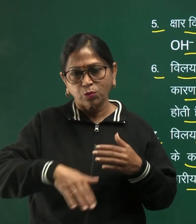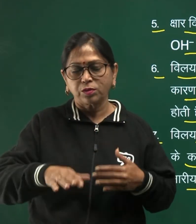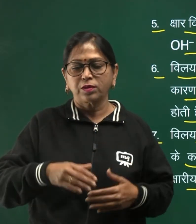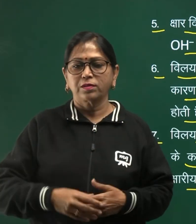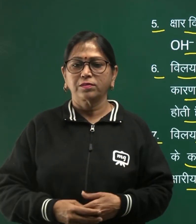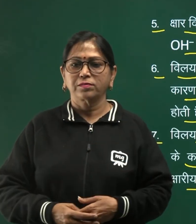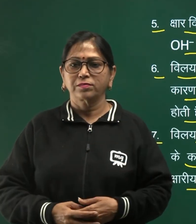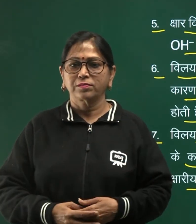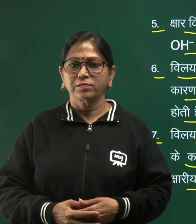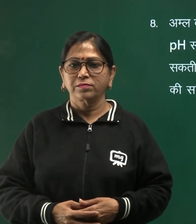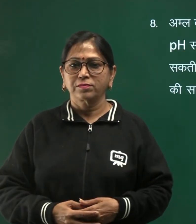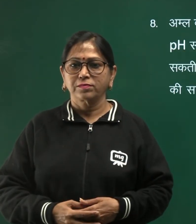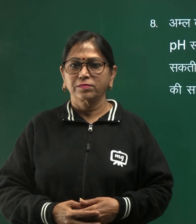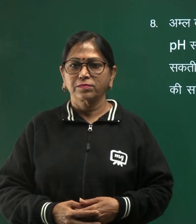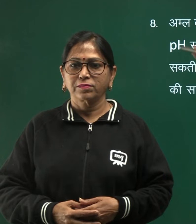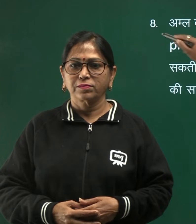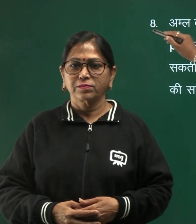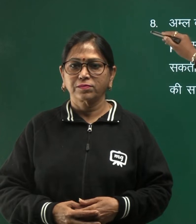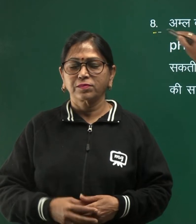chharya होती है